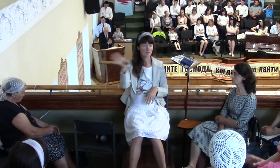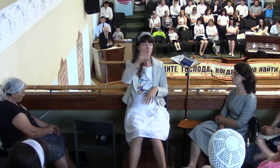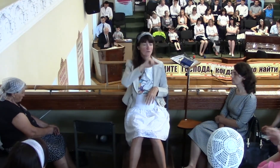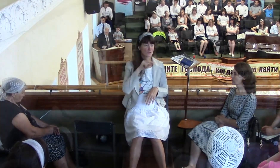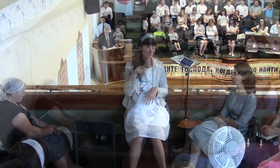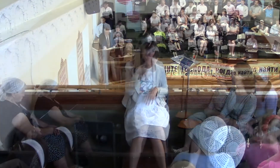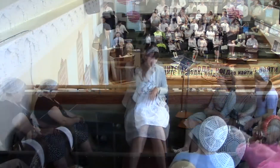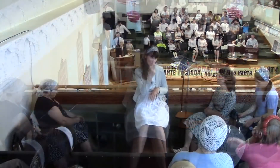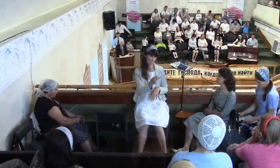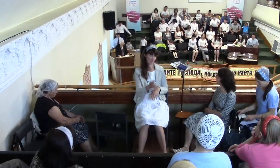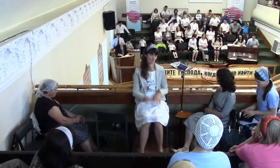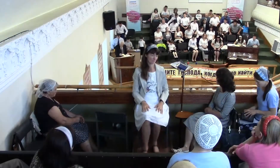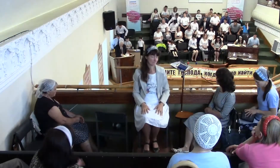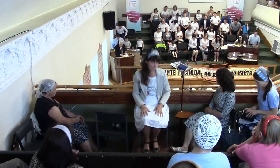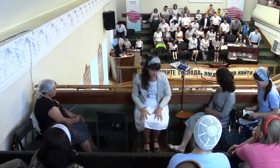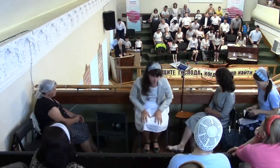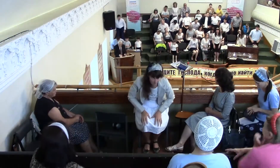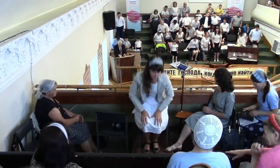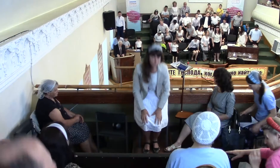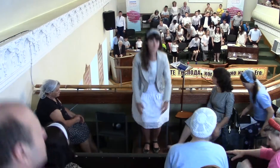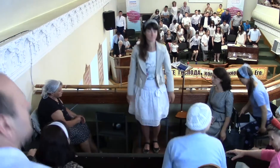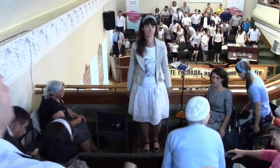встанем для молитвы.